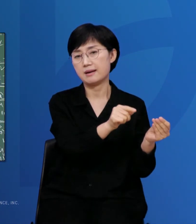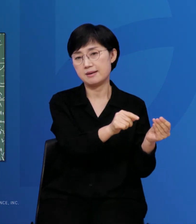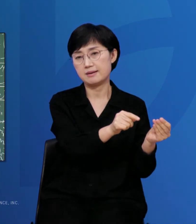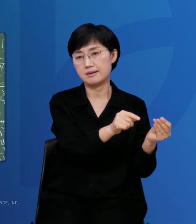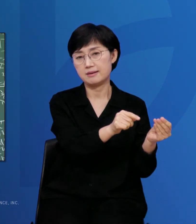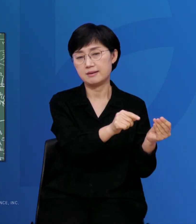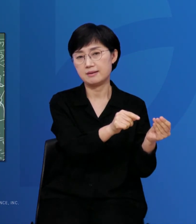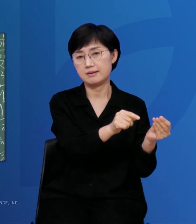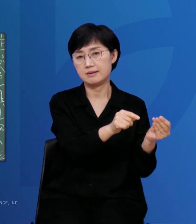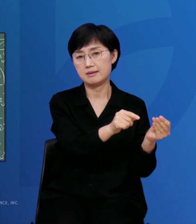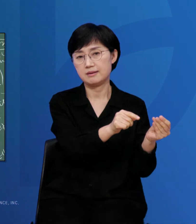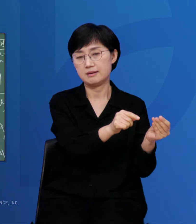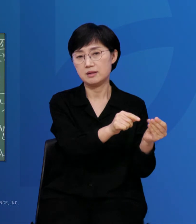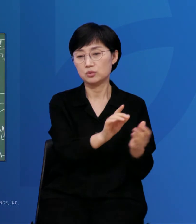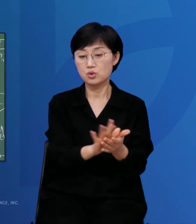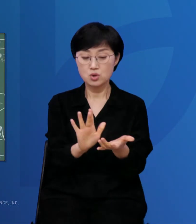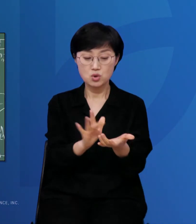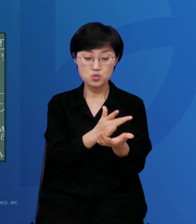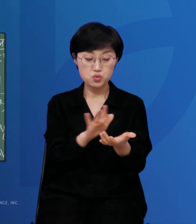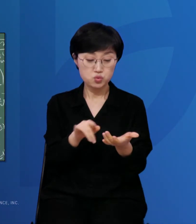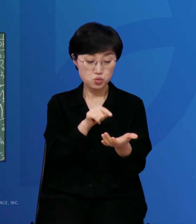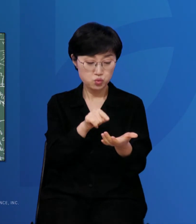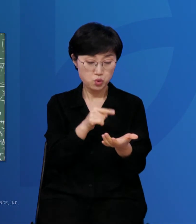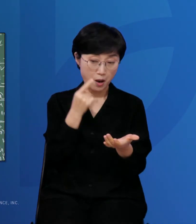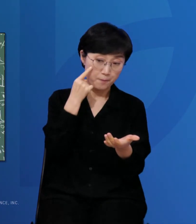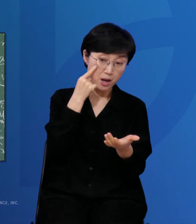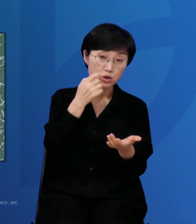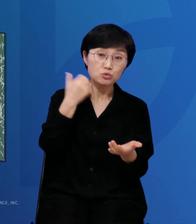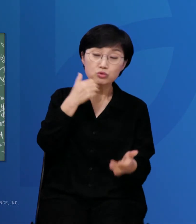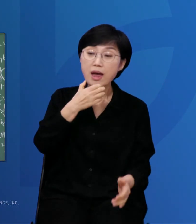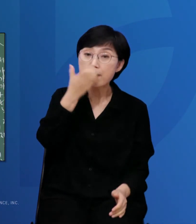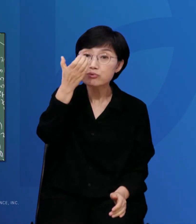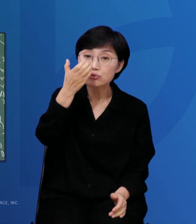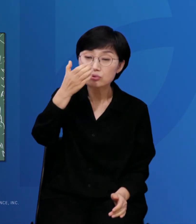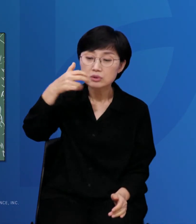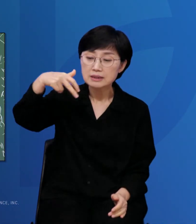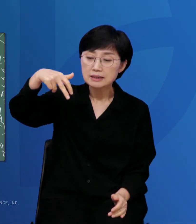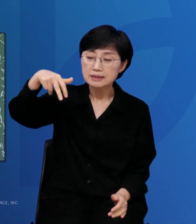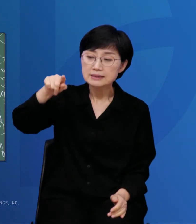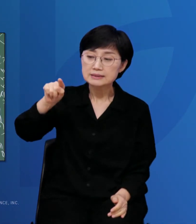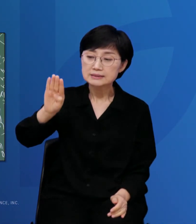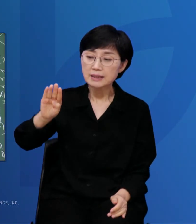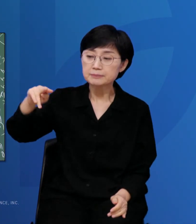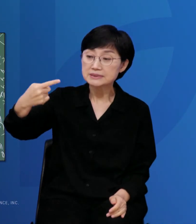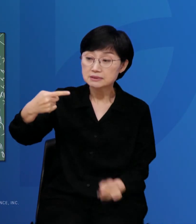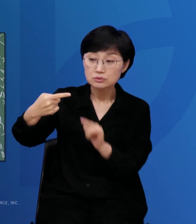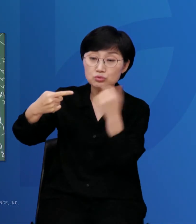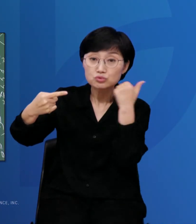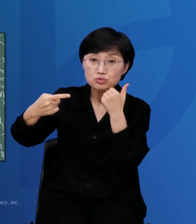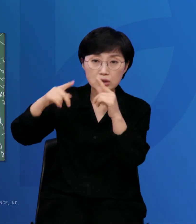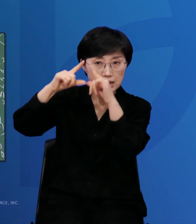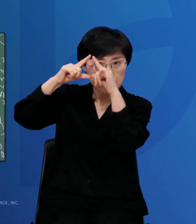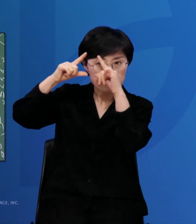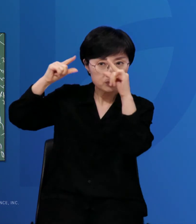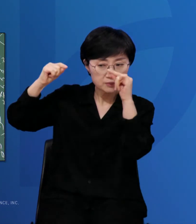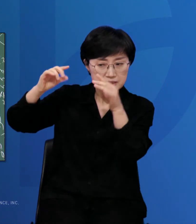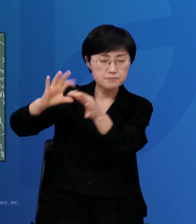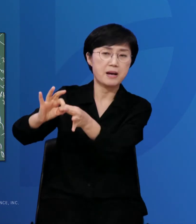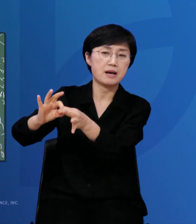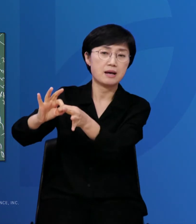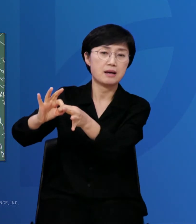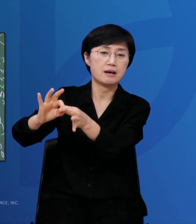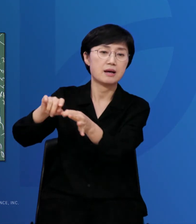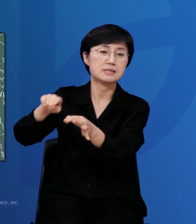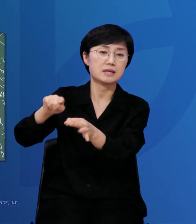他们早就准备好了，不用去世界各地，但是能够运转世界的系统。 거기다 특이냐 모바일 중에는 스티브 잡스 나와. 이 스티브 잡스는 프리메이션이요. 이게 또요 가지도 않고 세계 움직이는